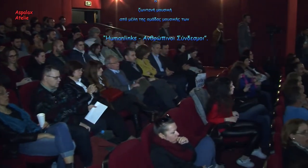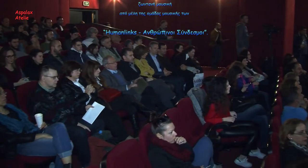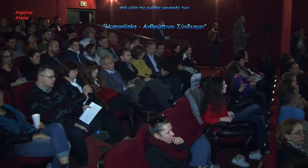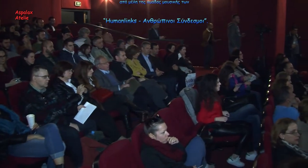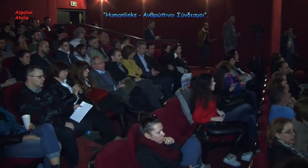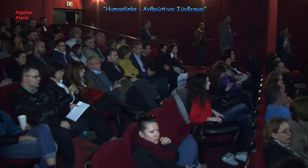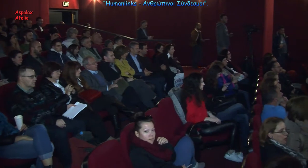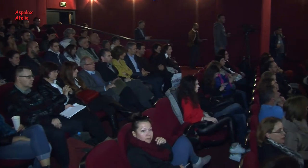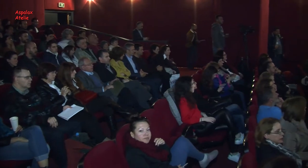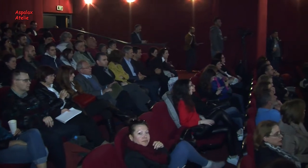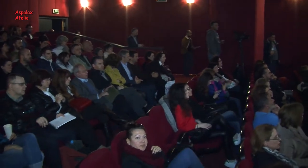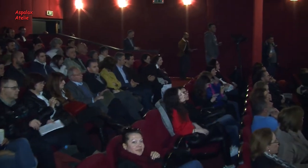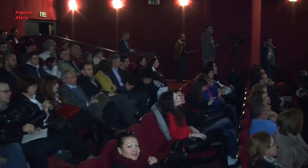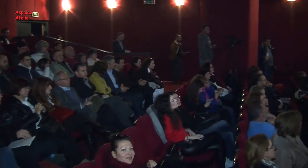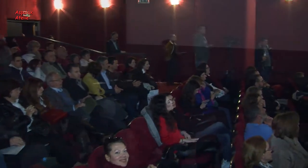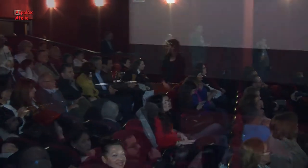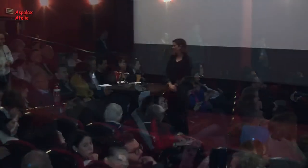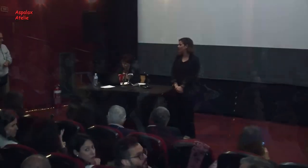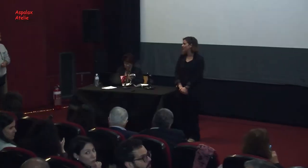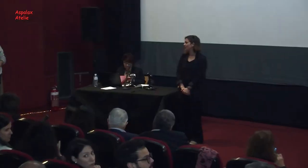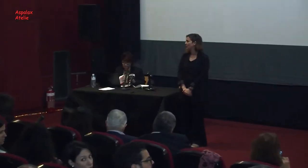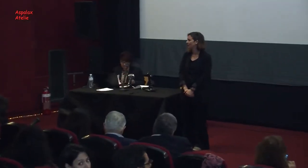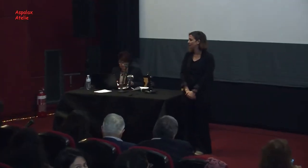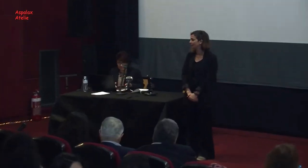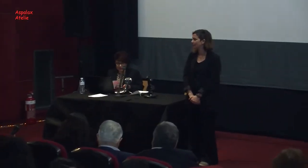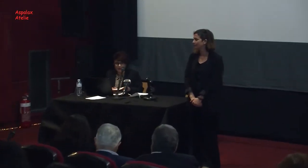Γιαννακάκη, είναι ψυχοθεραπεύτρια και ψυχολόγος.